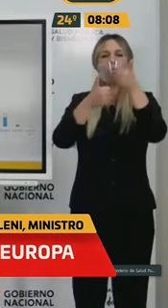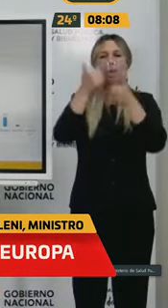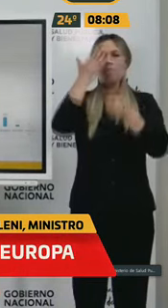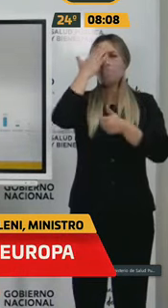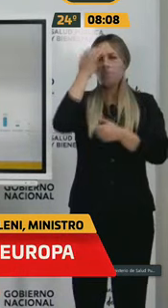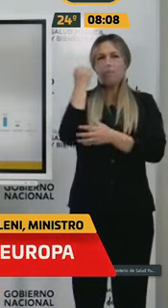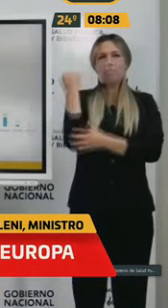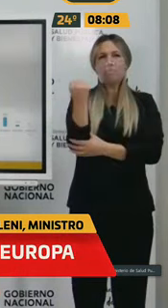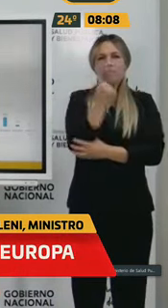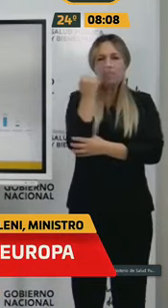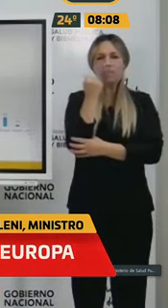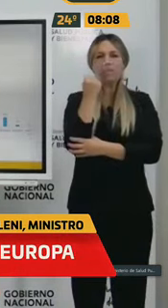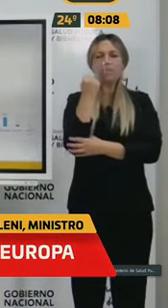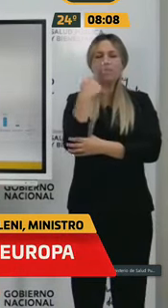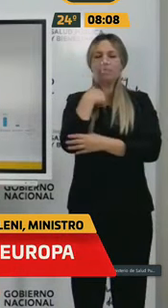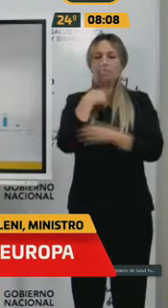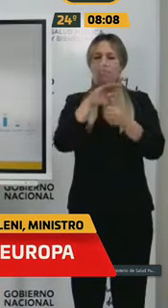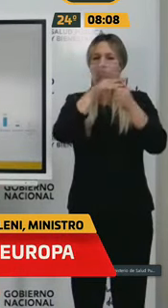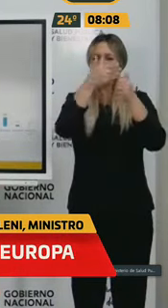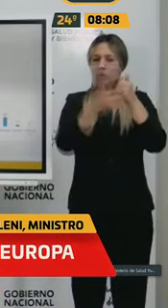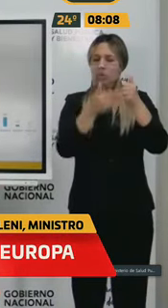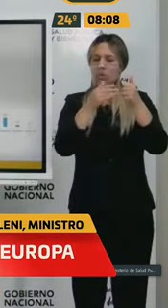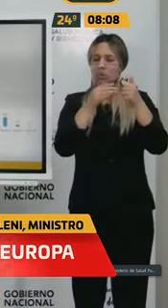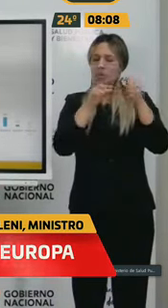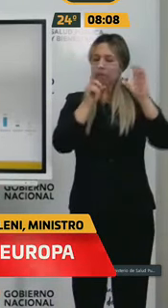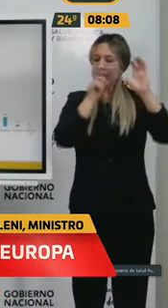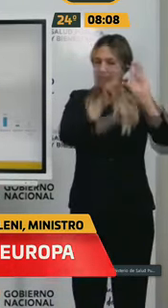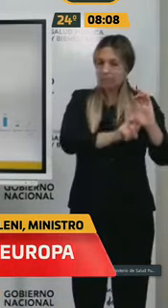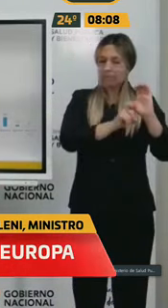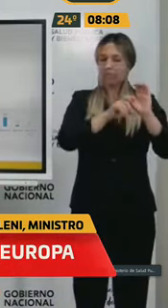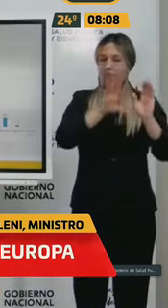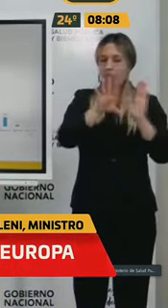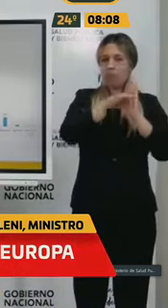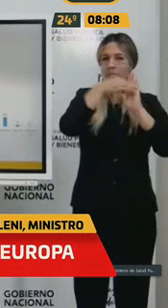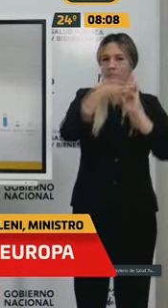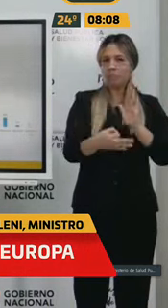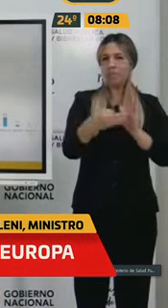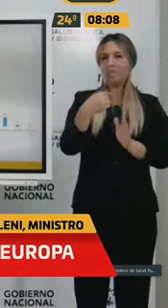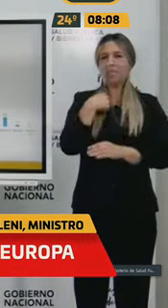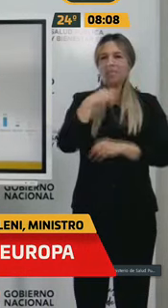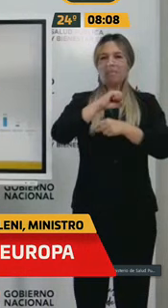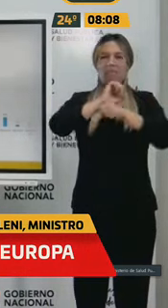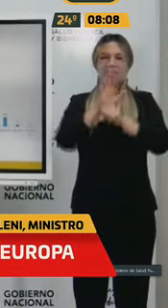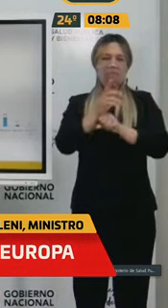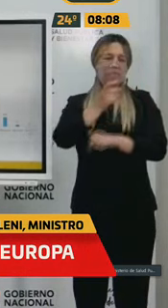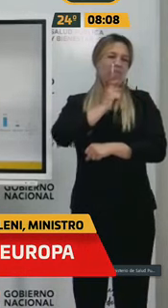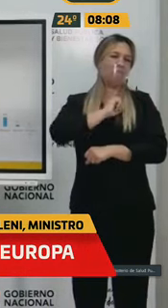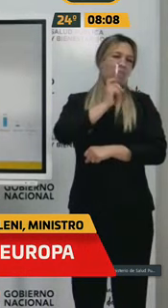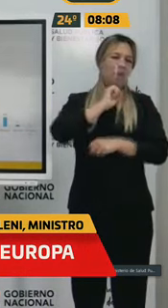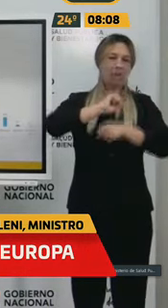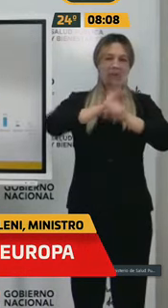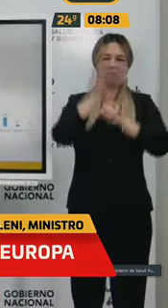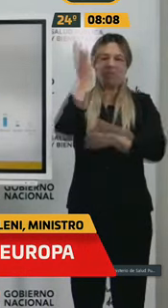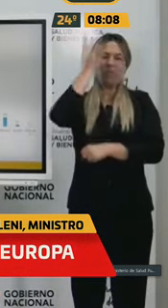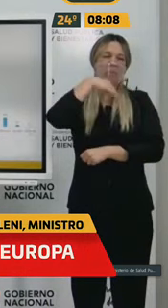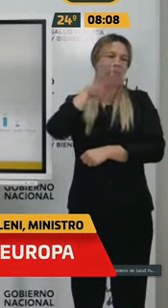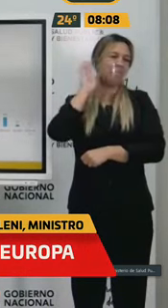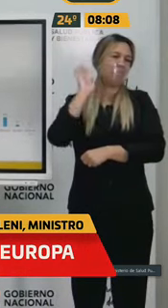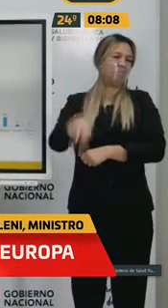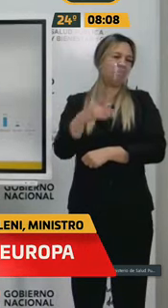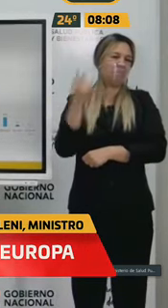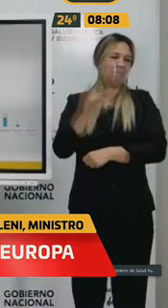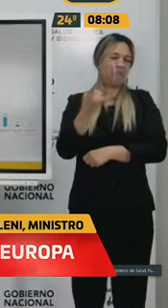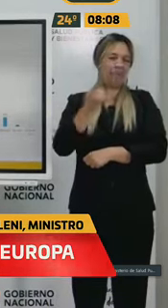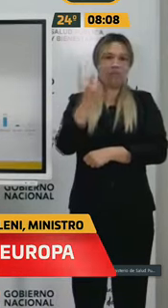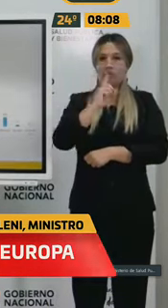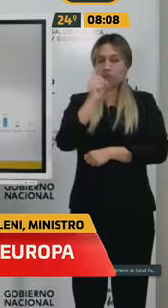tan importante adherirnos a la medida, por qué es tan importante no subestimar a la enfermedad y por qué también hay que